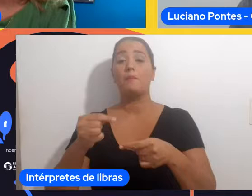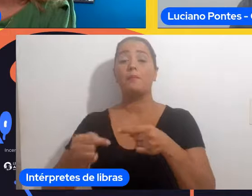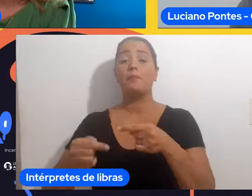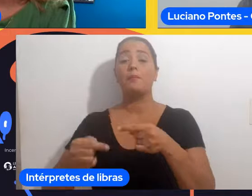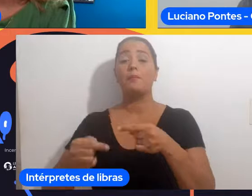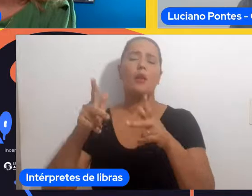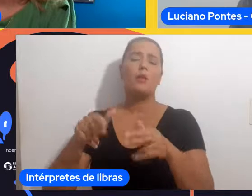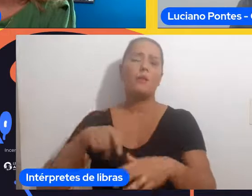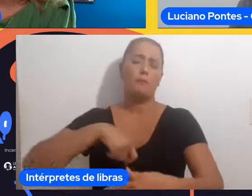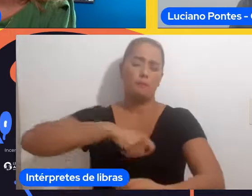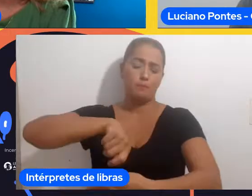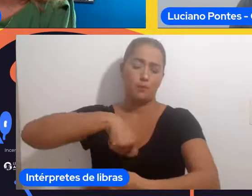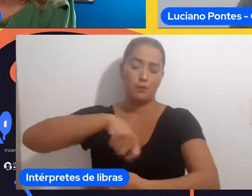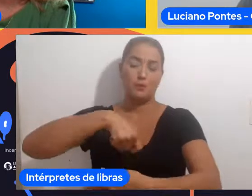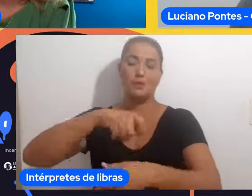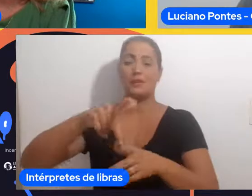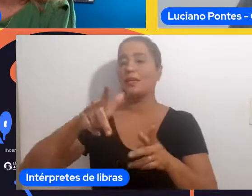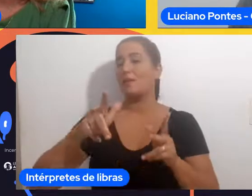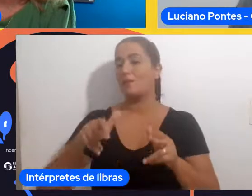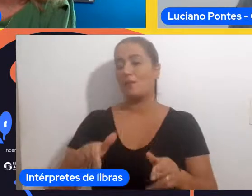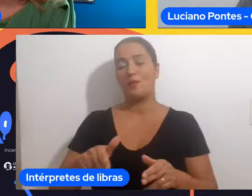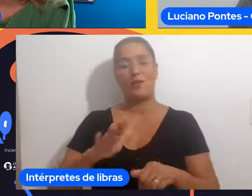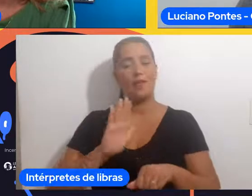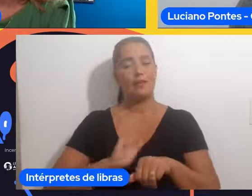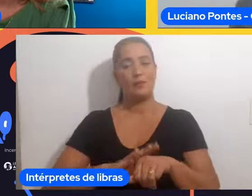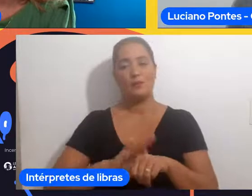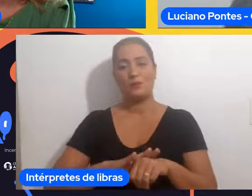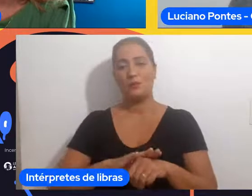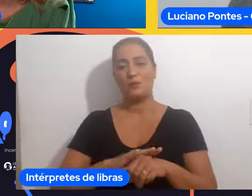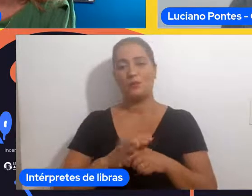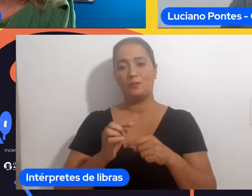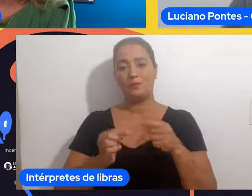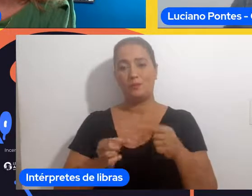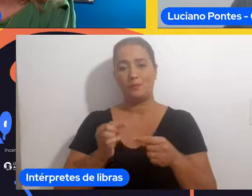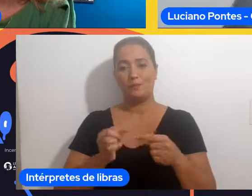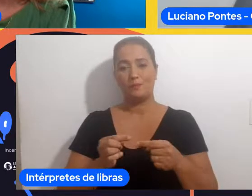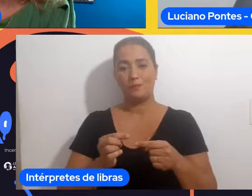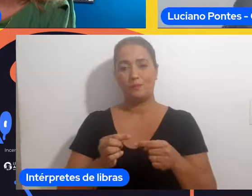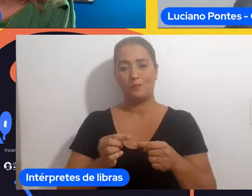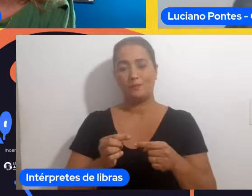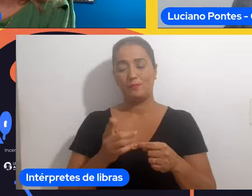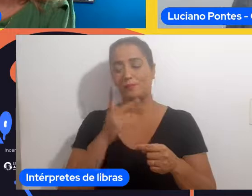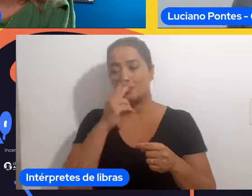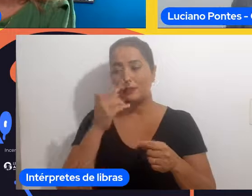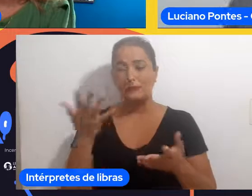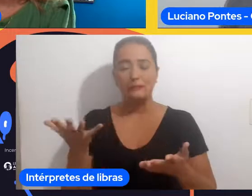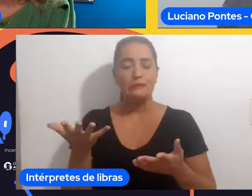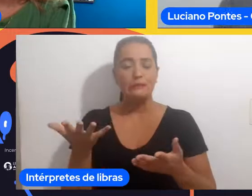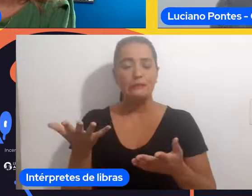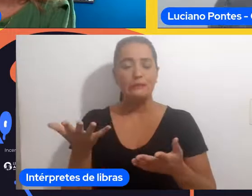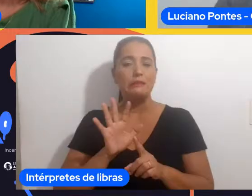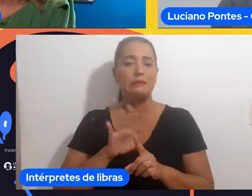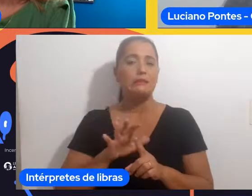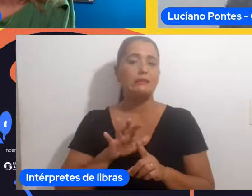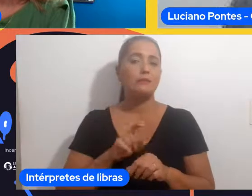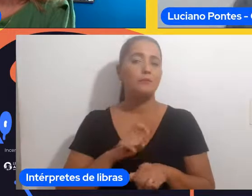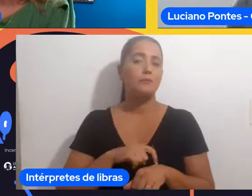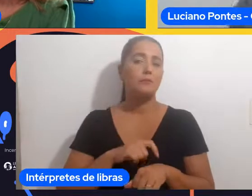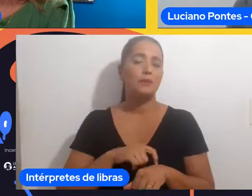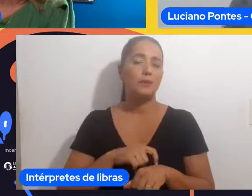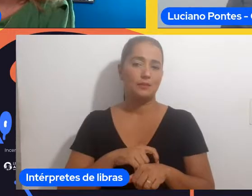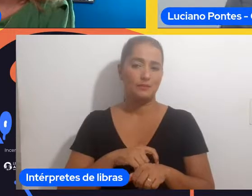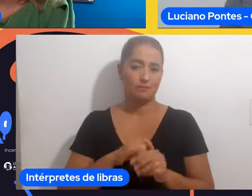atitude política, né? A gente vive diante de muitas provocações com o mundo contemporâneo, né? E eu acho que a gente tem